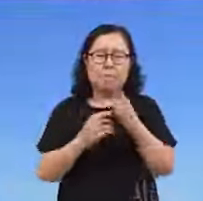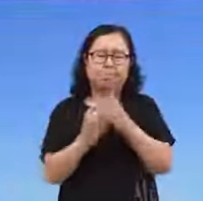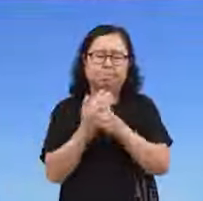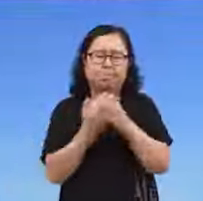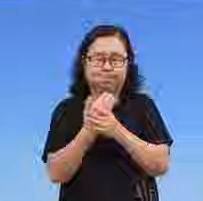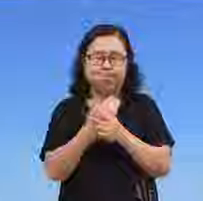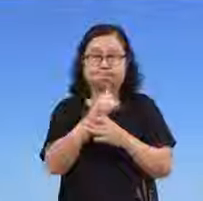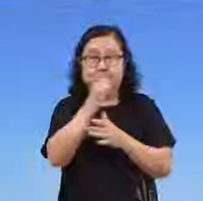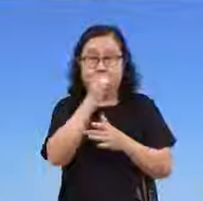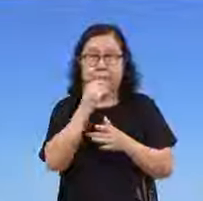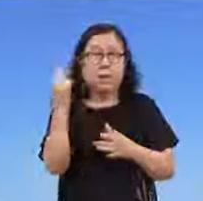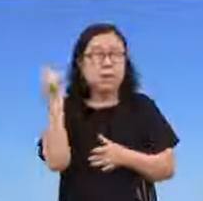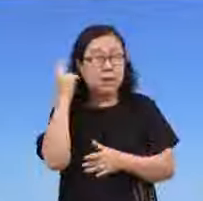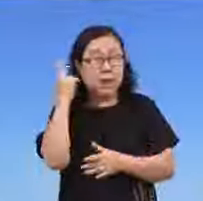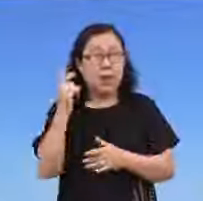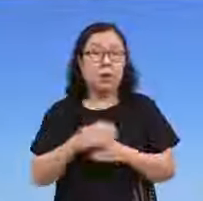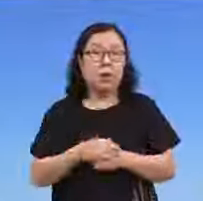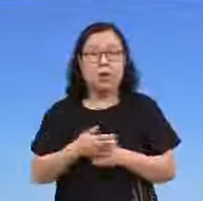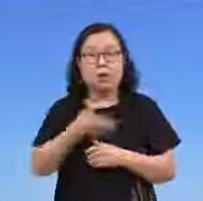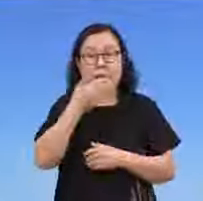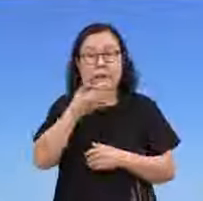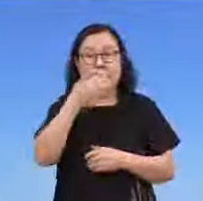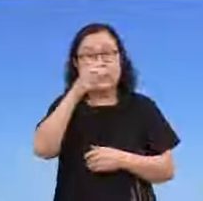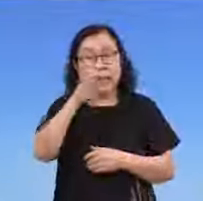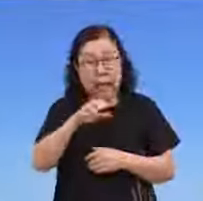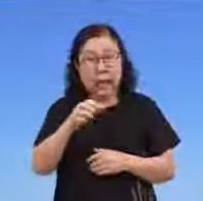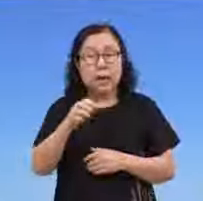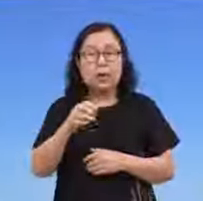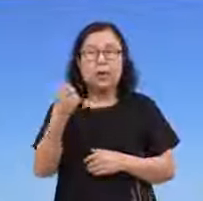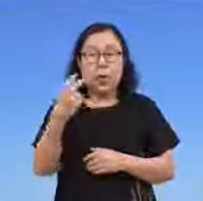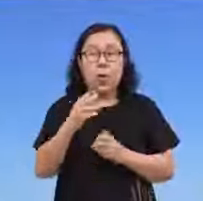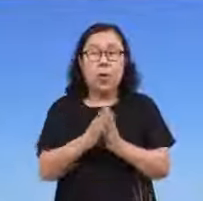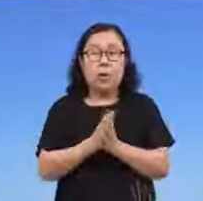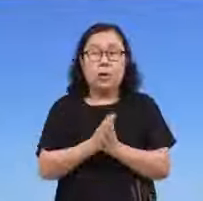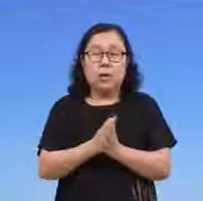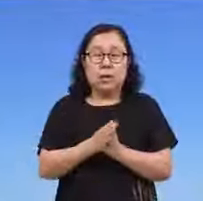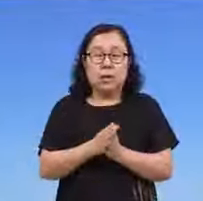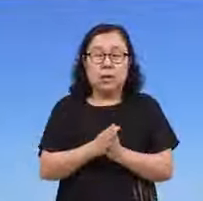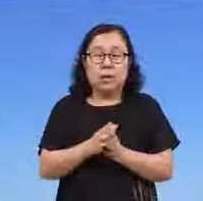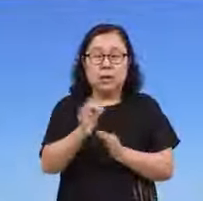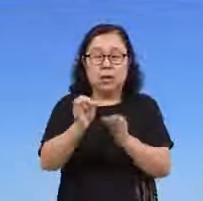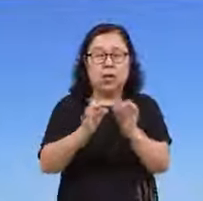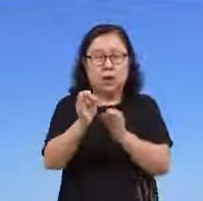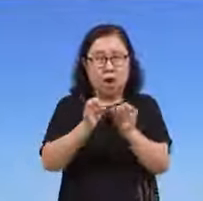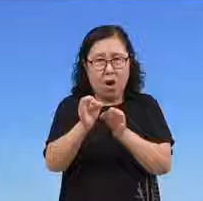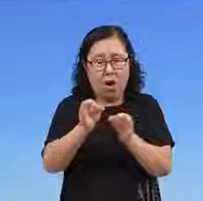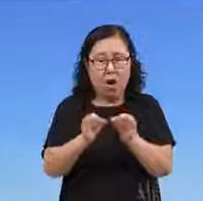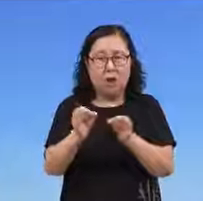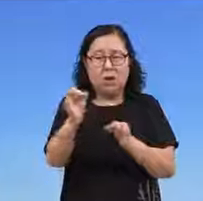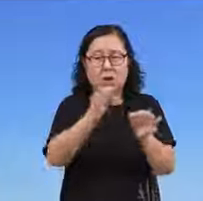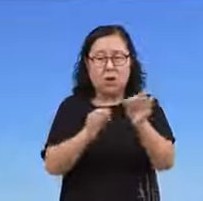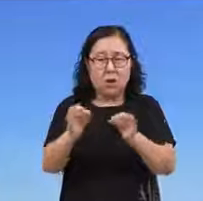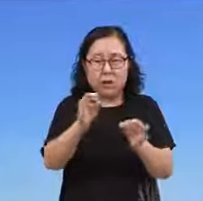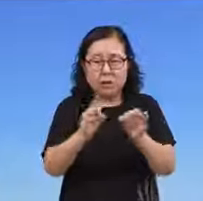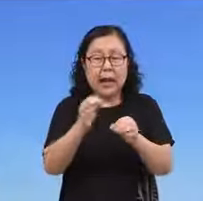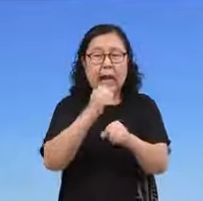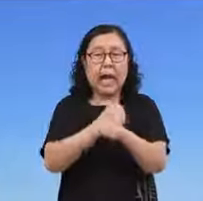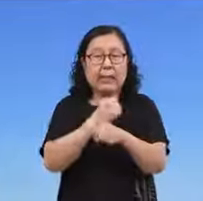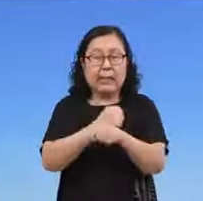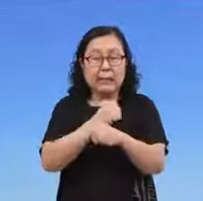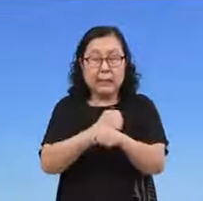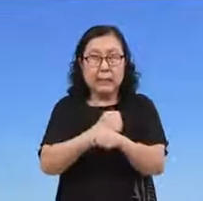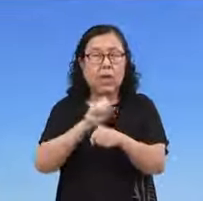때문입니다. 우선 그 식당을 포함해서 이 자영업을 하시는 성도님들이 너무나 경제적으로 어려움을